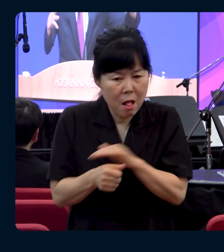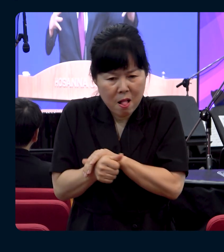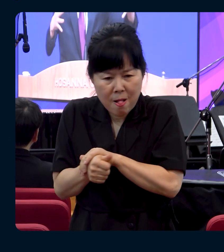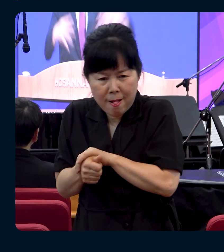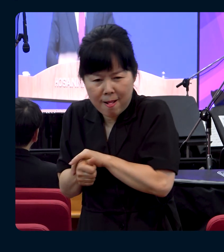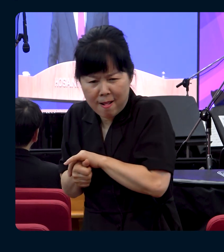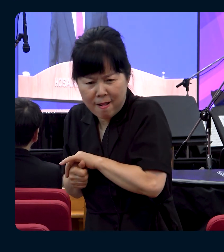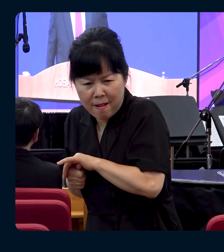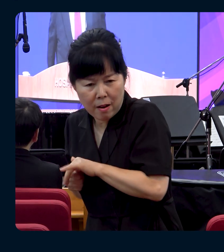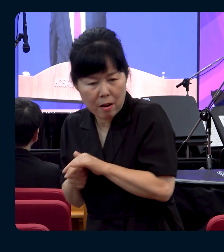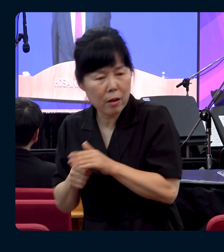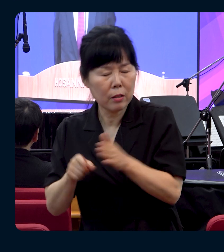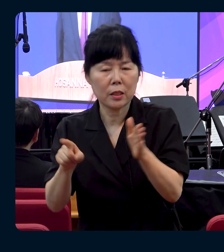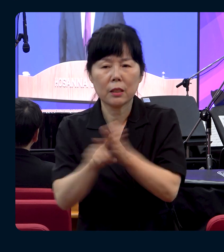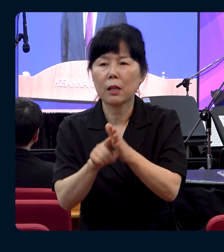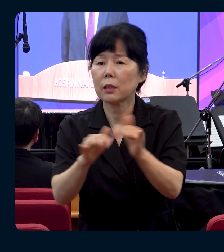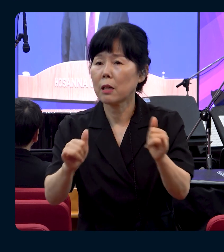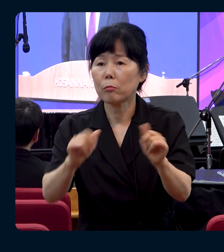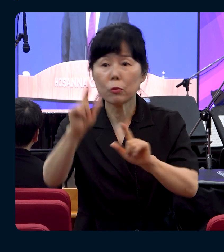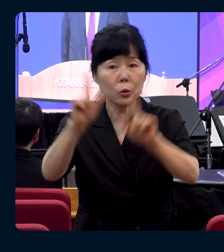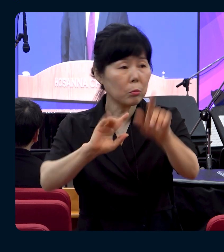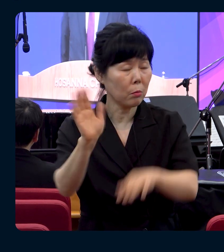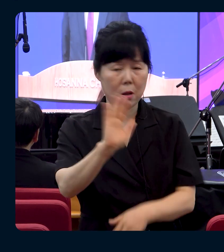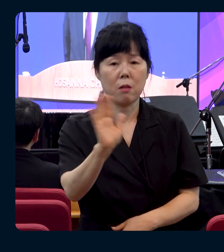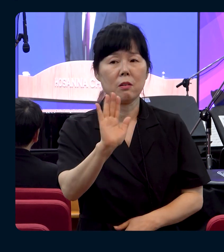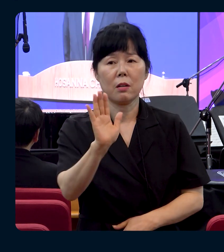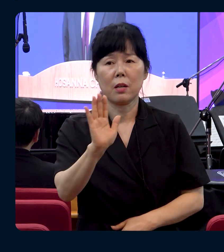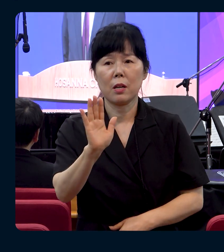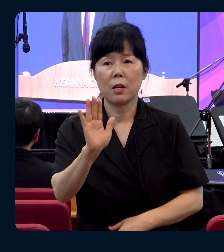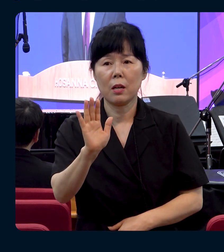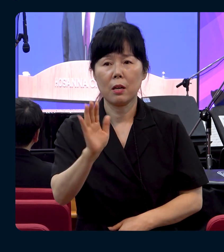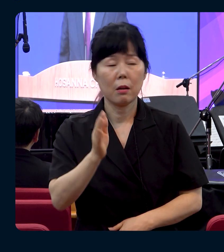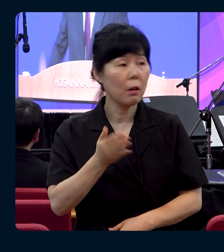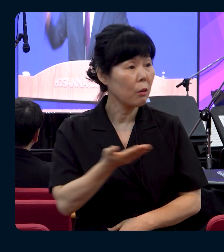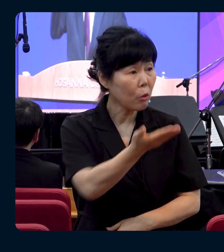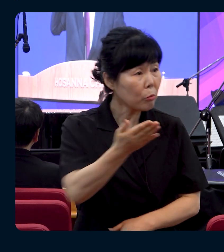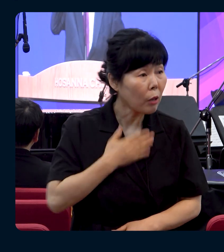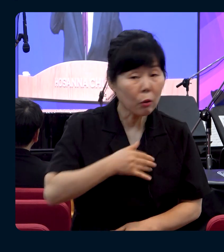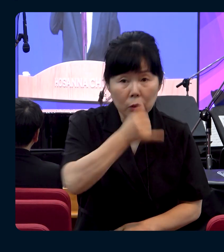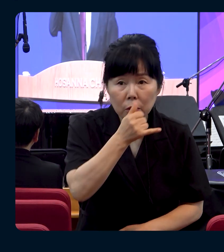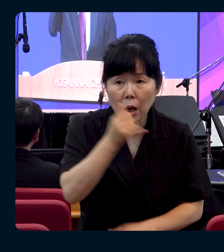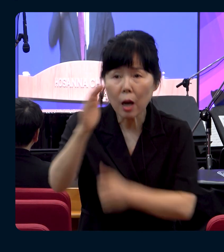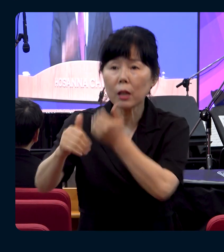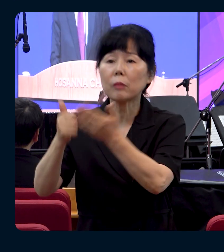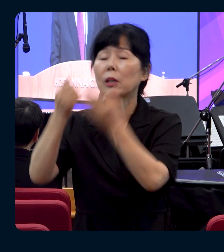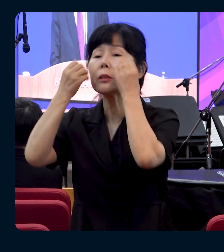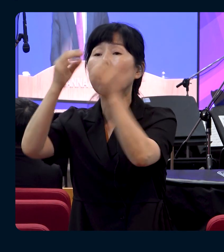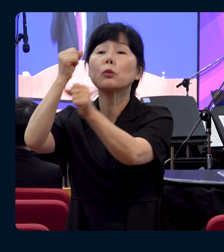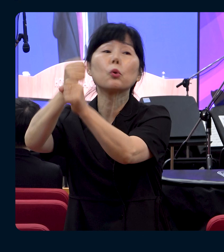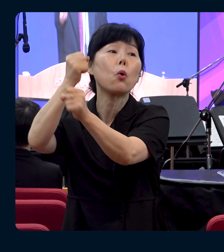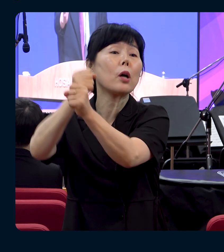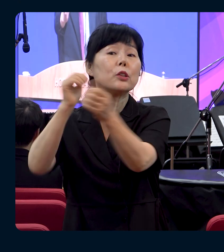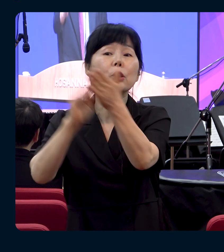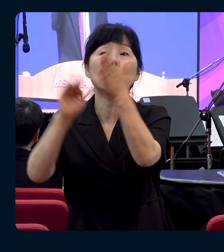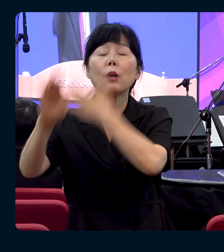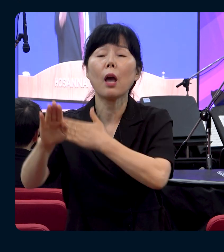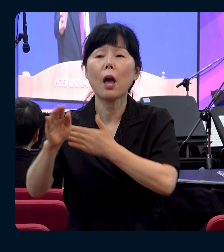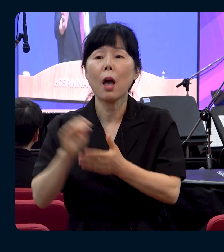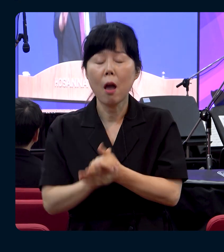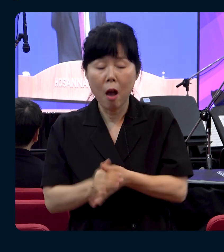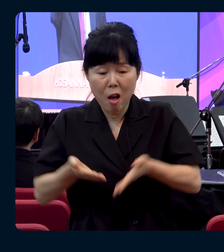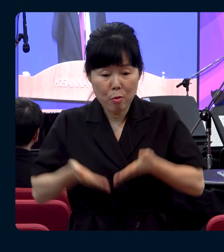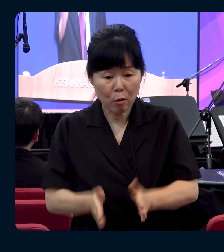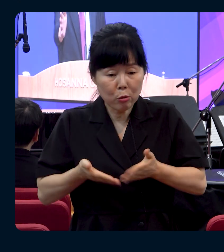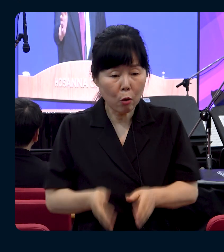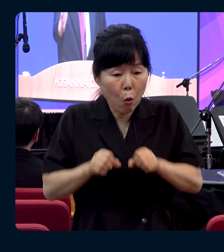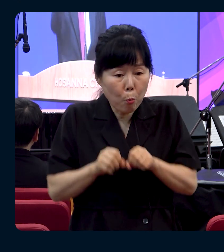움츠러들고 오그라드는 건 신앙인의 삶이 아니죠. 여러분 아시지 않습니까? 하나님께서 우리를 지으시고 어떻게 말씀하셨는지, 생육하고